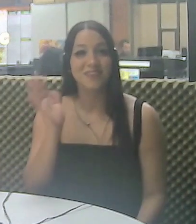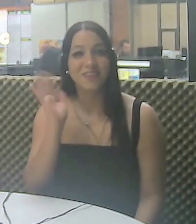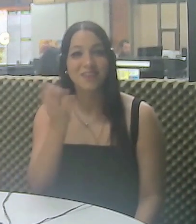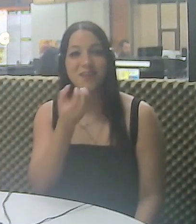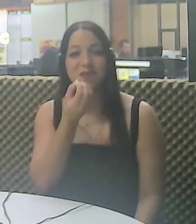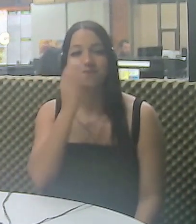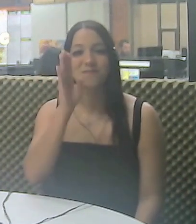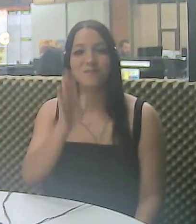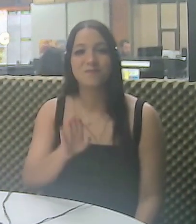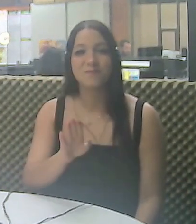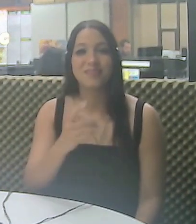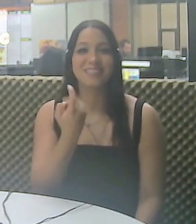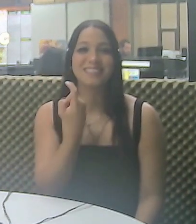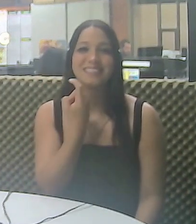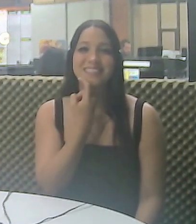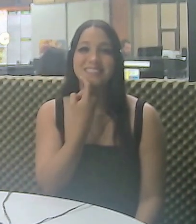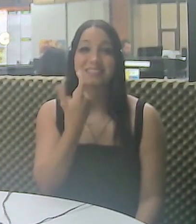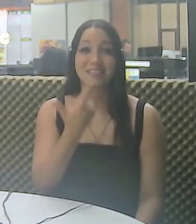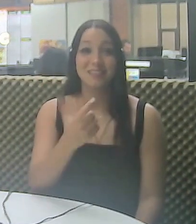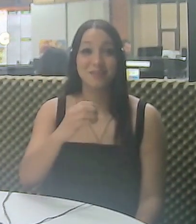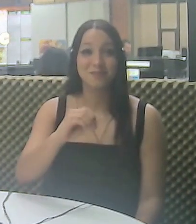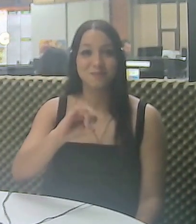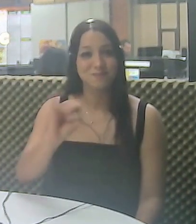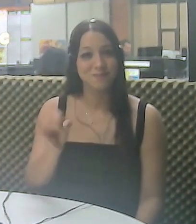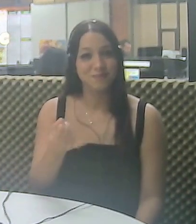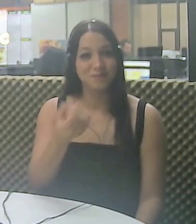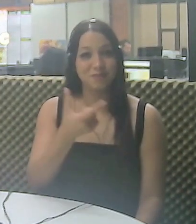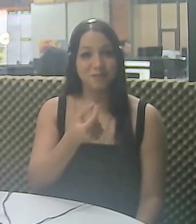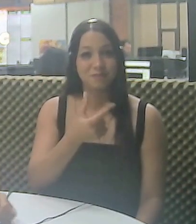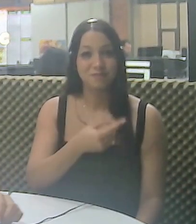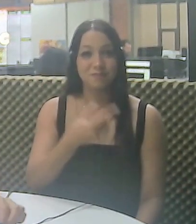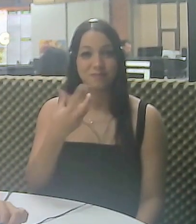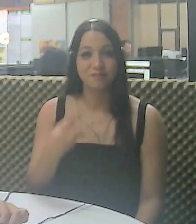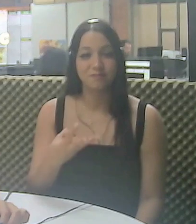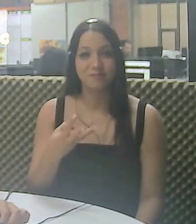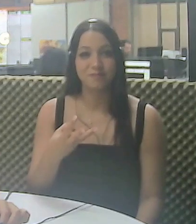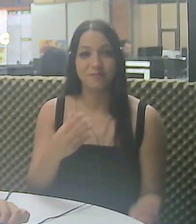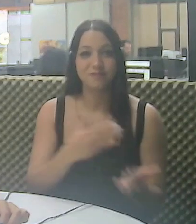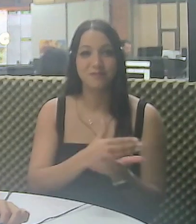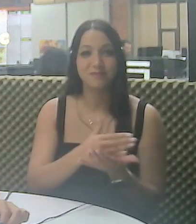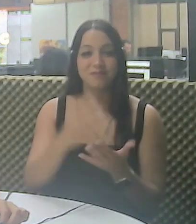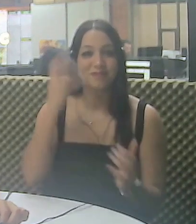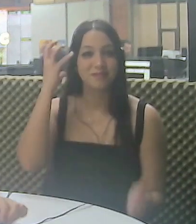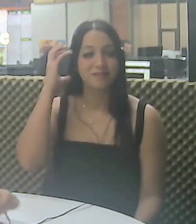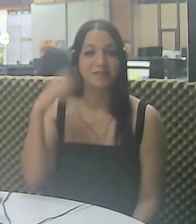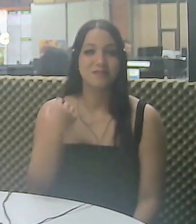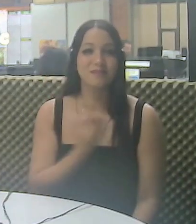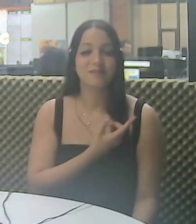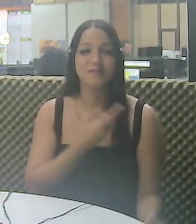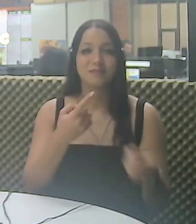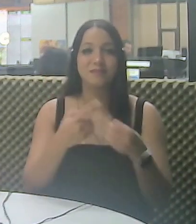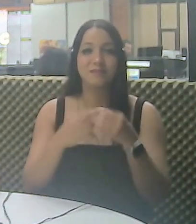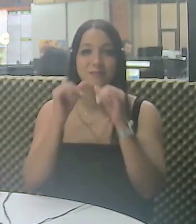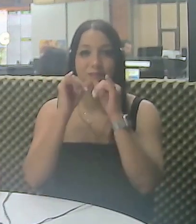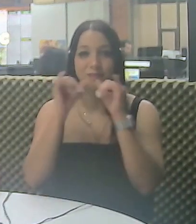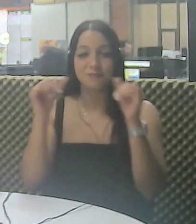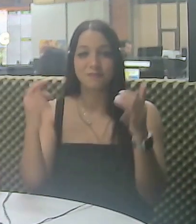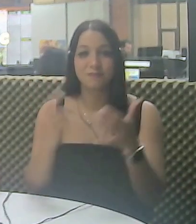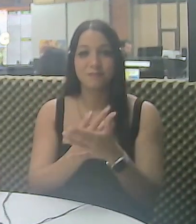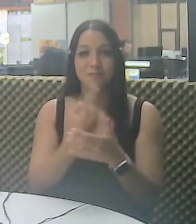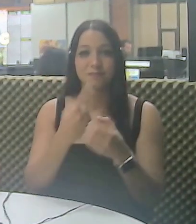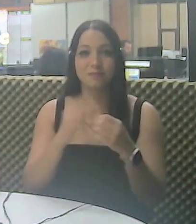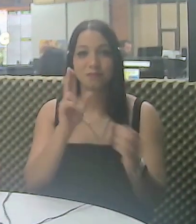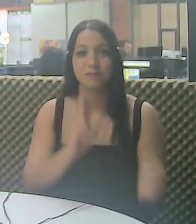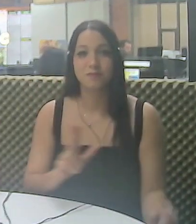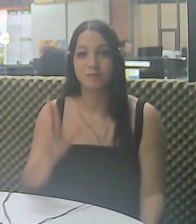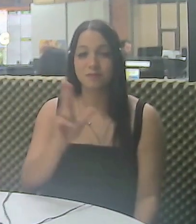Olá, boa tarde. Hoje é sexta-feira, dia 20 de janeiro de 2023. Está no ar a Rádio Nossa Cidade com um boletim de notícias sobre o que de